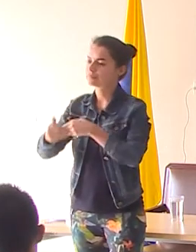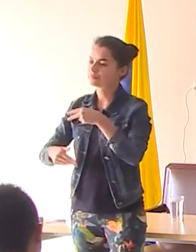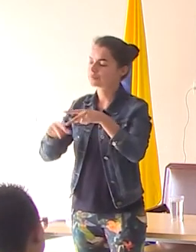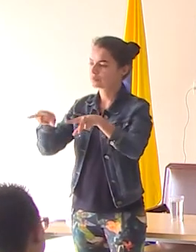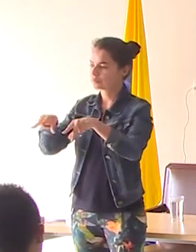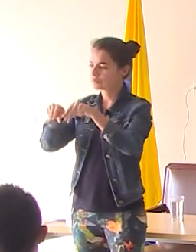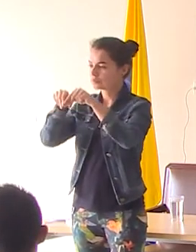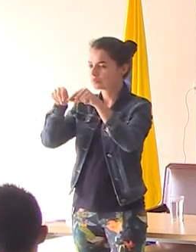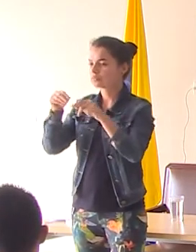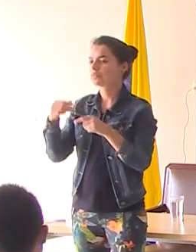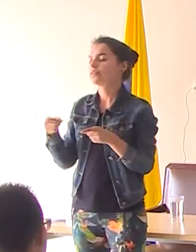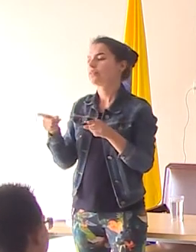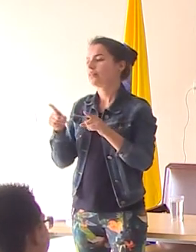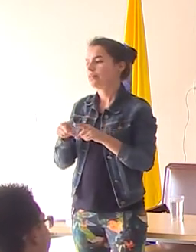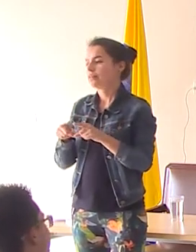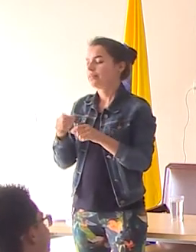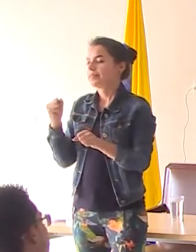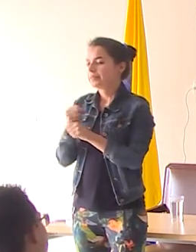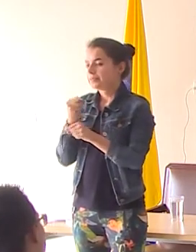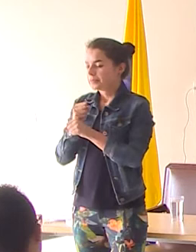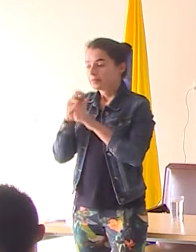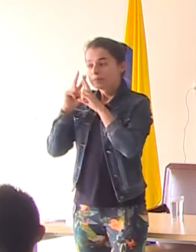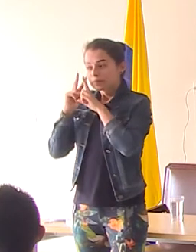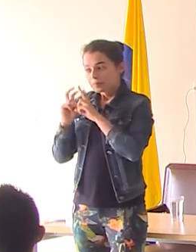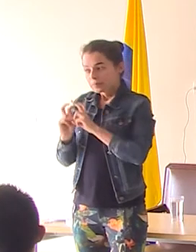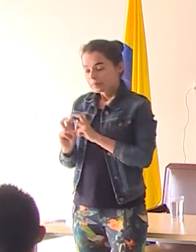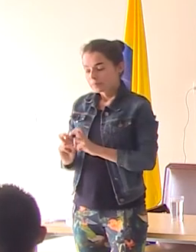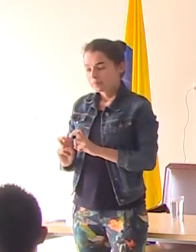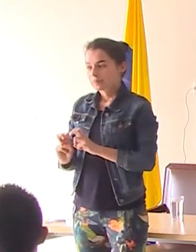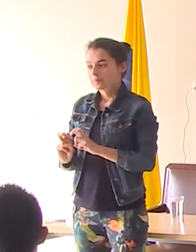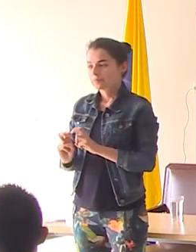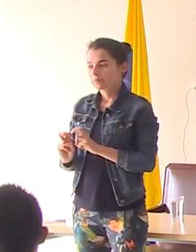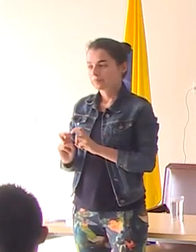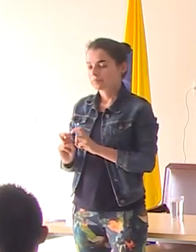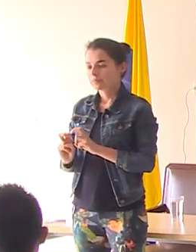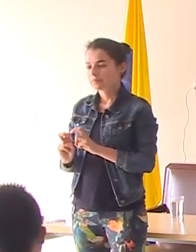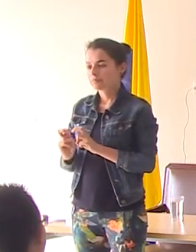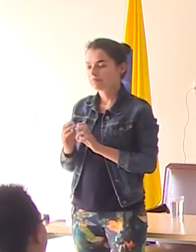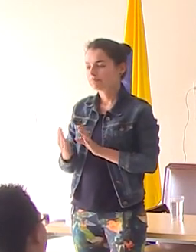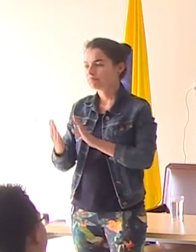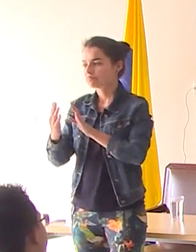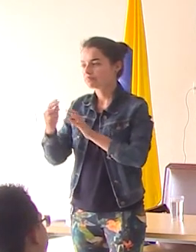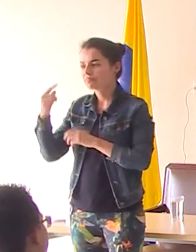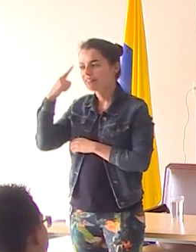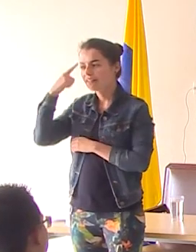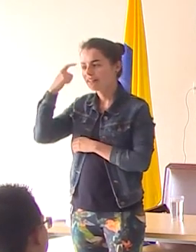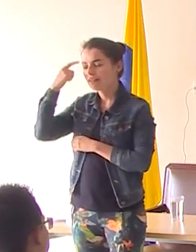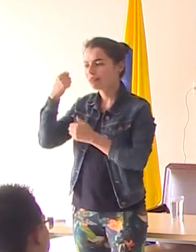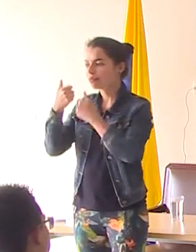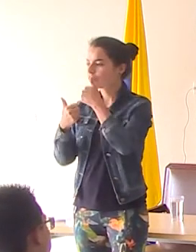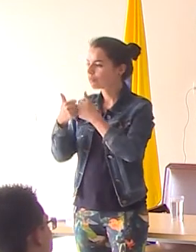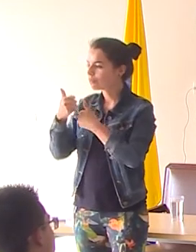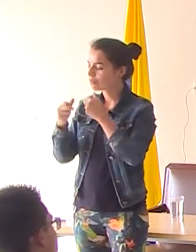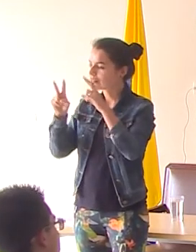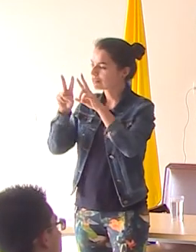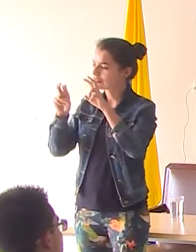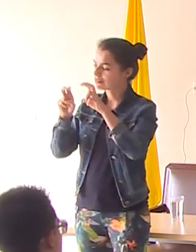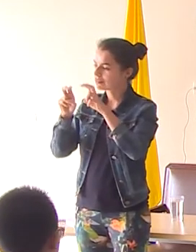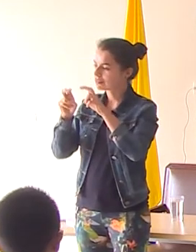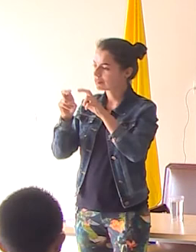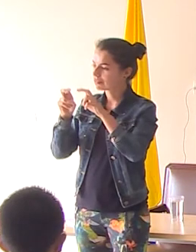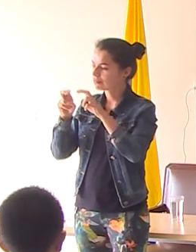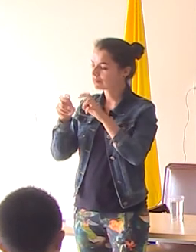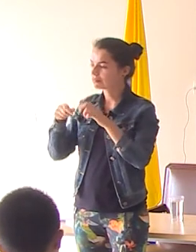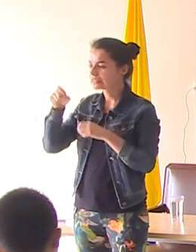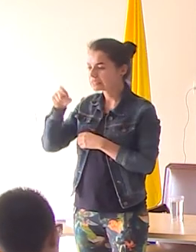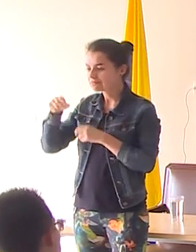académico en investigativo frente a cuáles son esos retos y cuáles son esos temas que hay que abordar